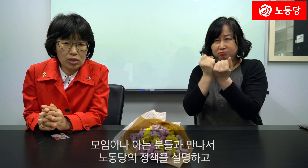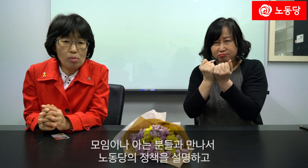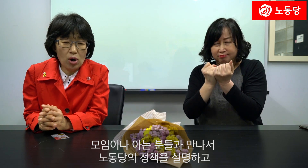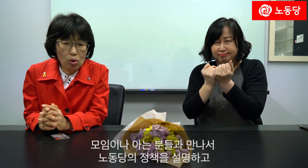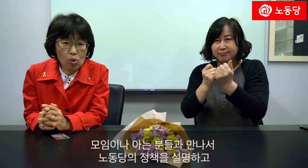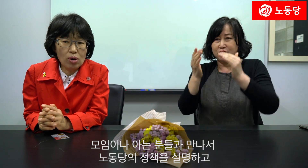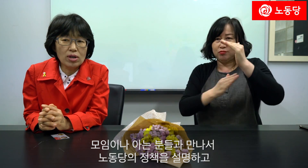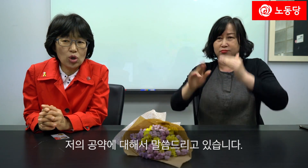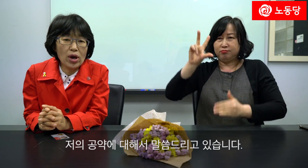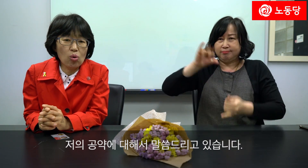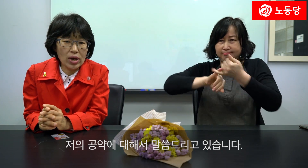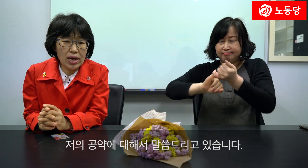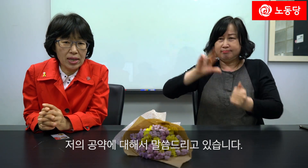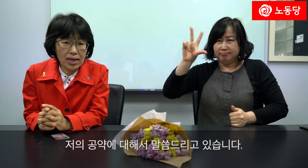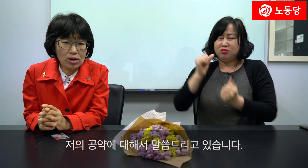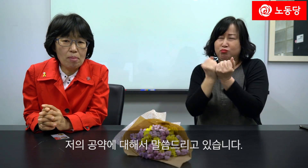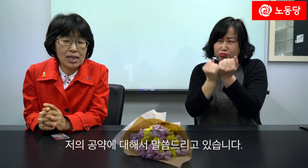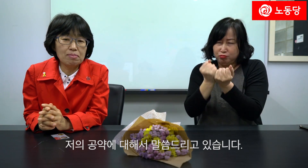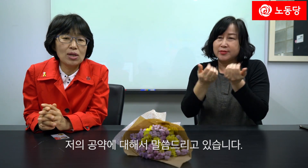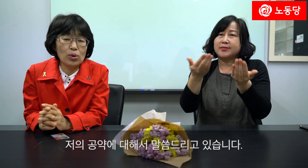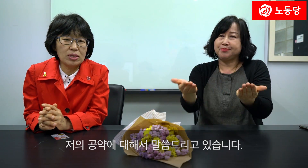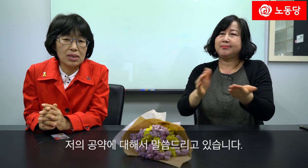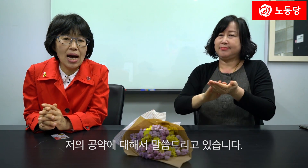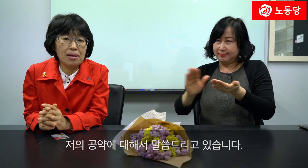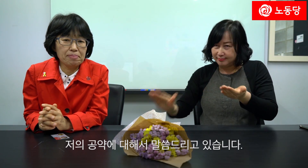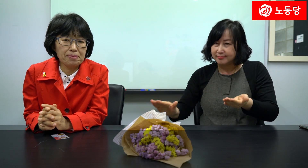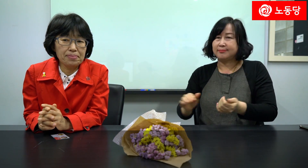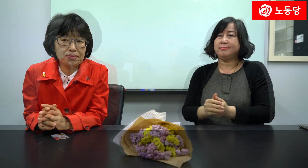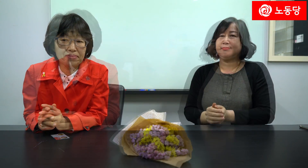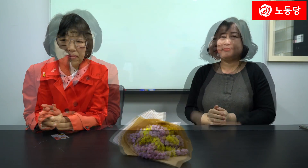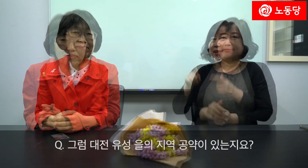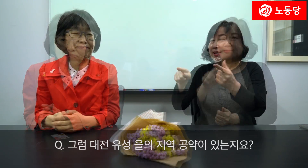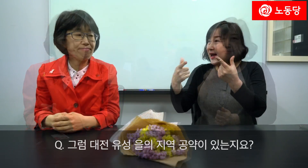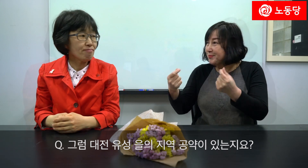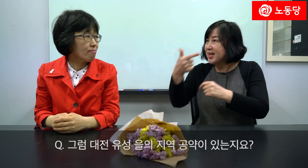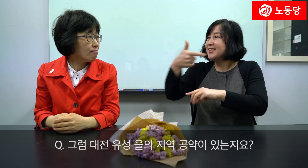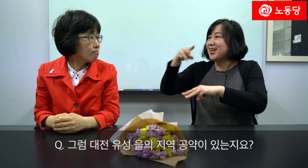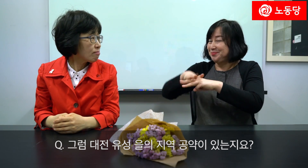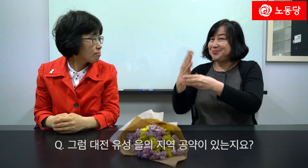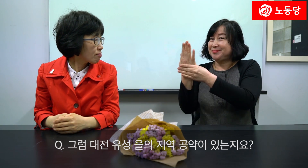정책을 설명하고 저의 공약에 대해서 말씀드리고 있습니다.